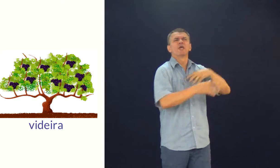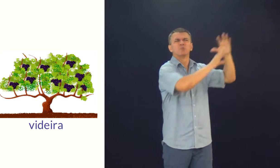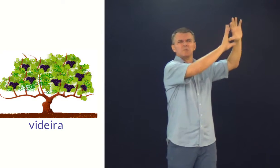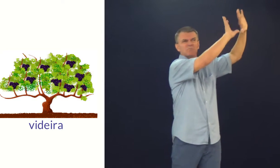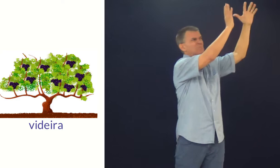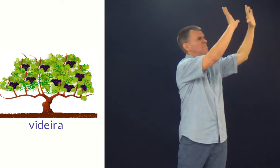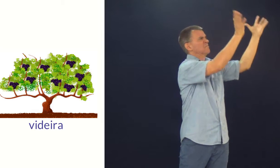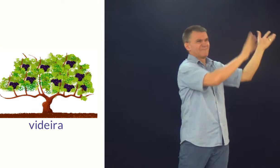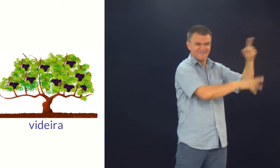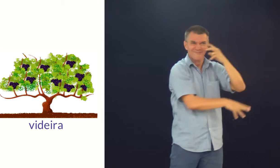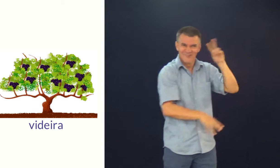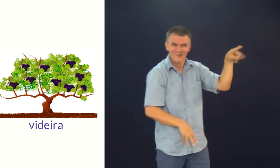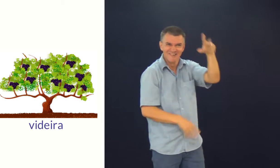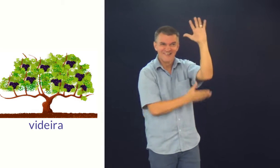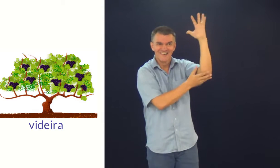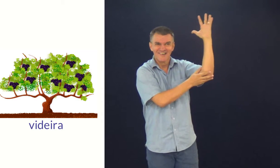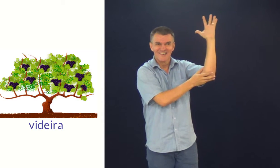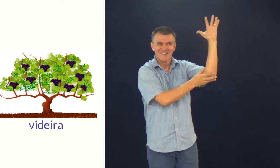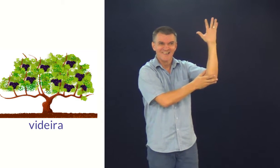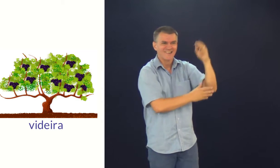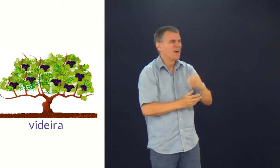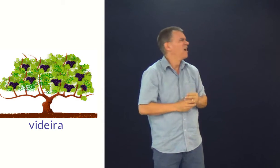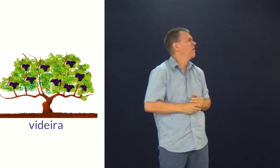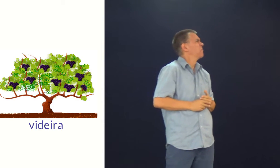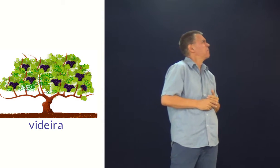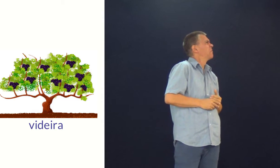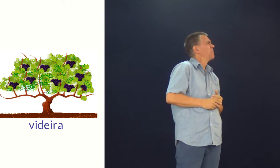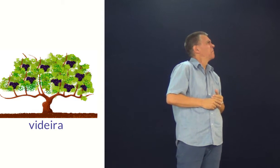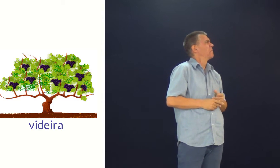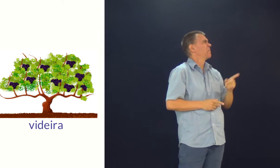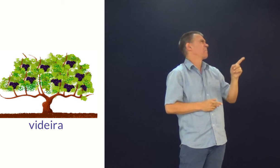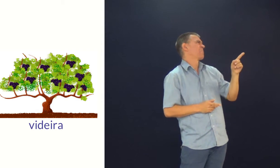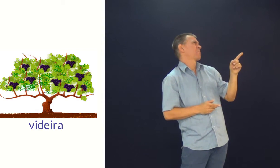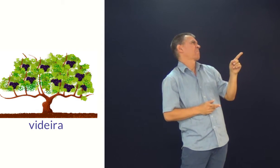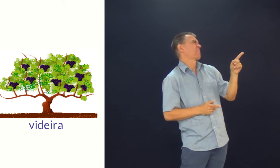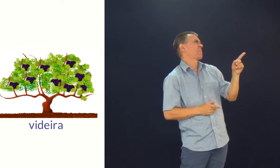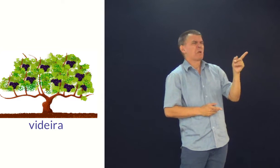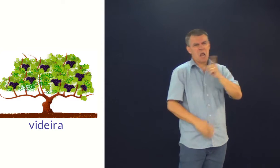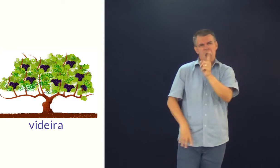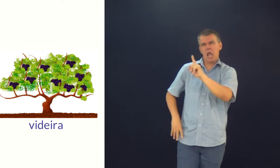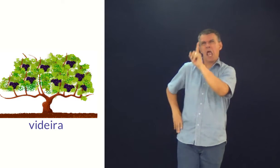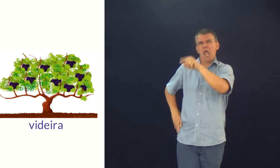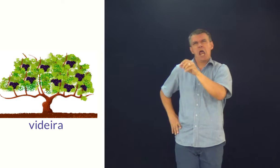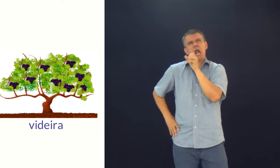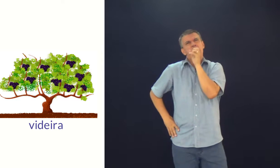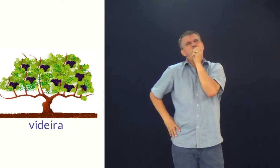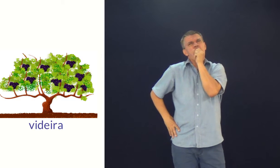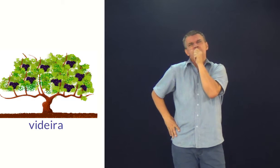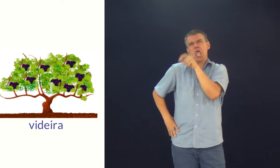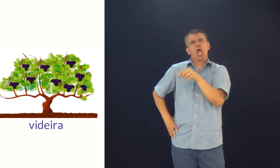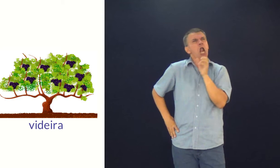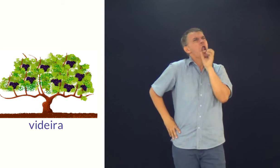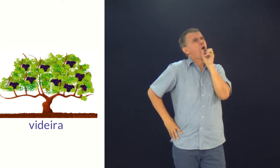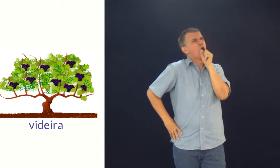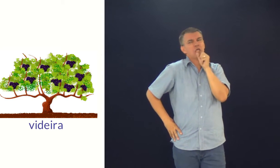uma bananeira como que é né das árvores não são todos iguais não só de gente diferente se a não mas acho que é uma laranjeira